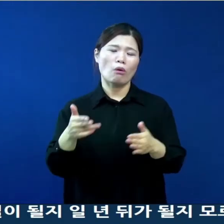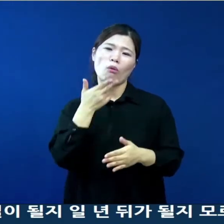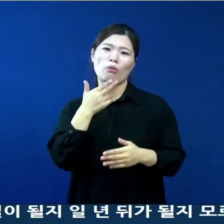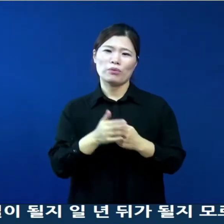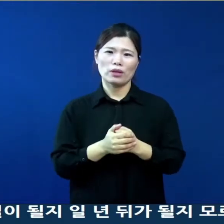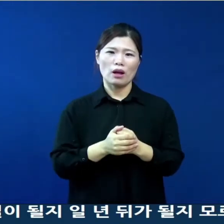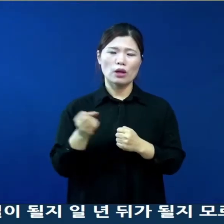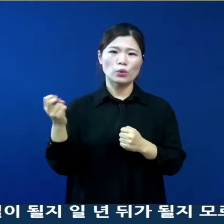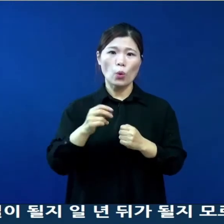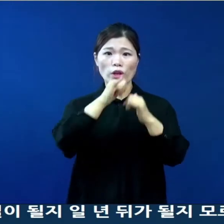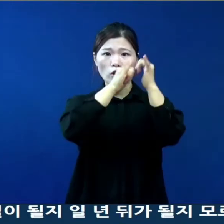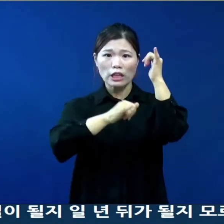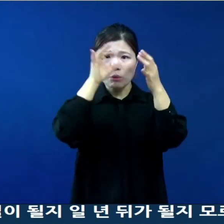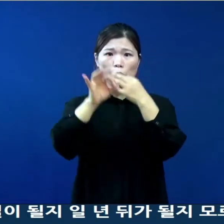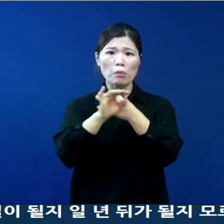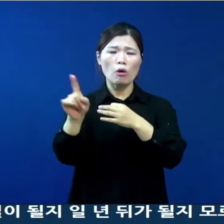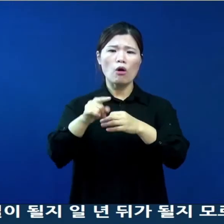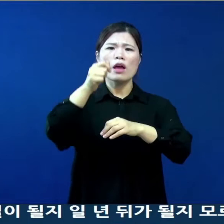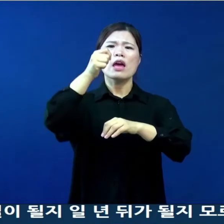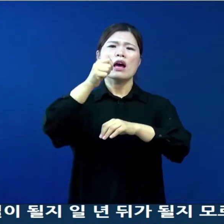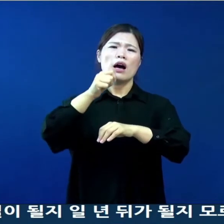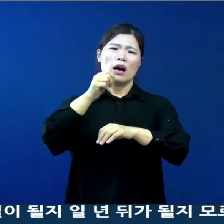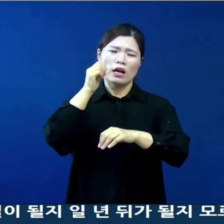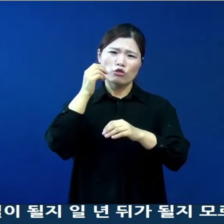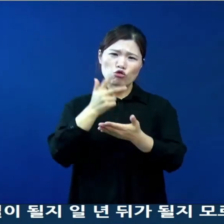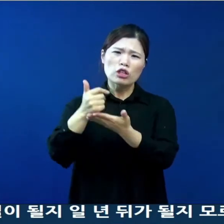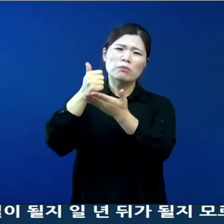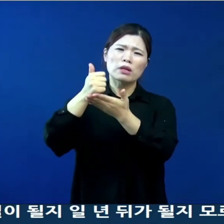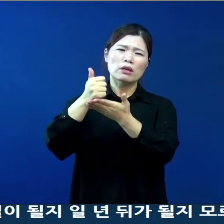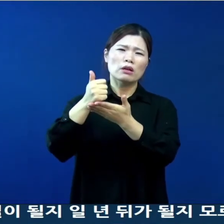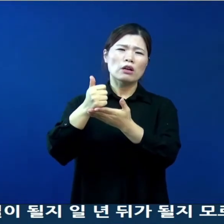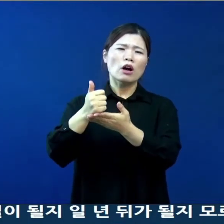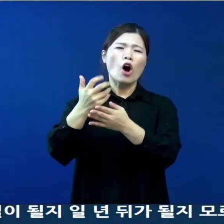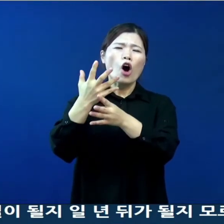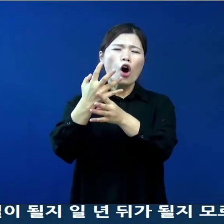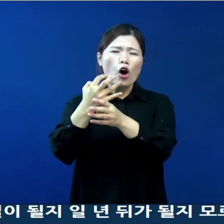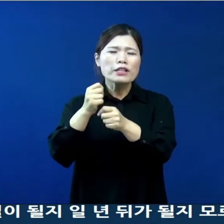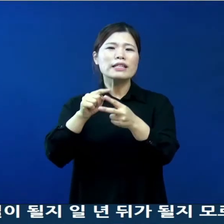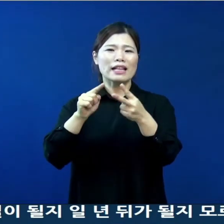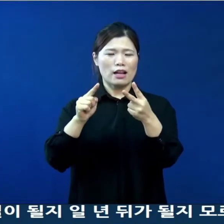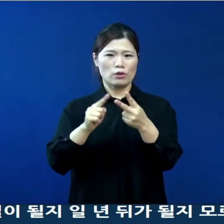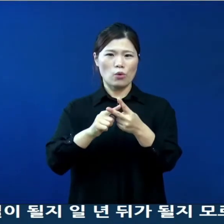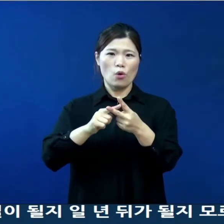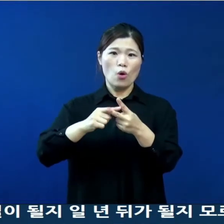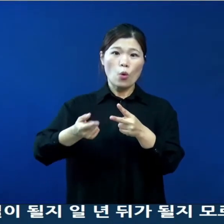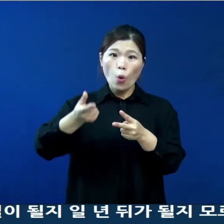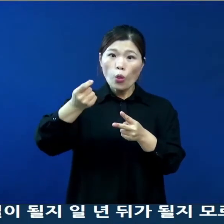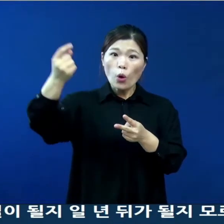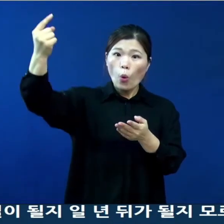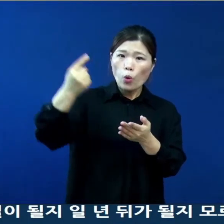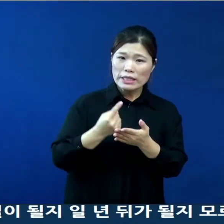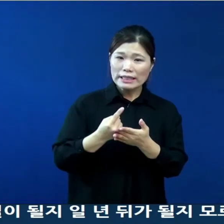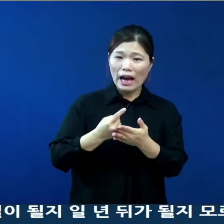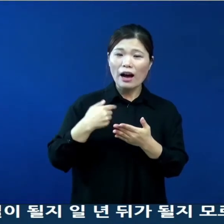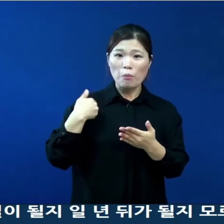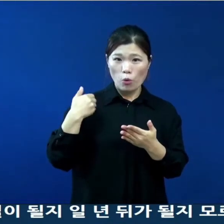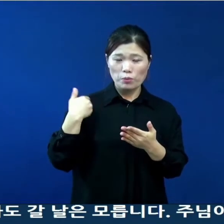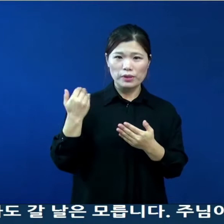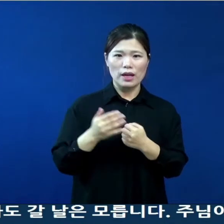말세지말을 맞이하여 주님께서 언제라도 곧 오실 수도 있다라고 하는 재림의 임박성을 생각하며 주님이 오실